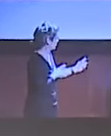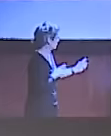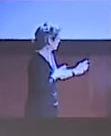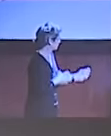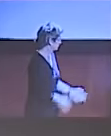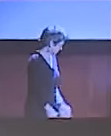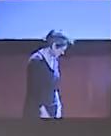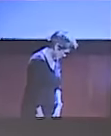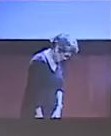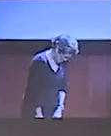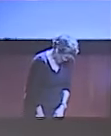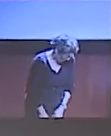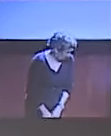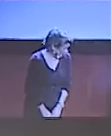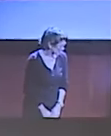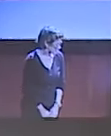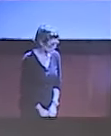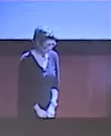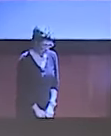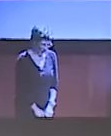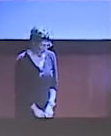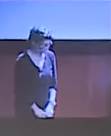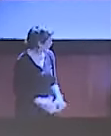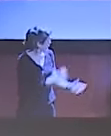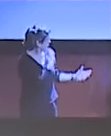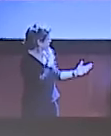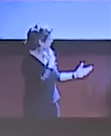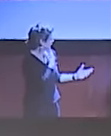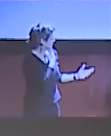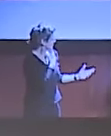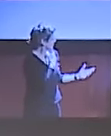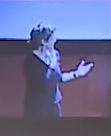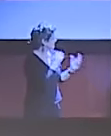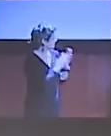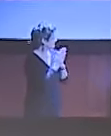vous avez besoin qu'il soit en fait, s'il était là, par exemple, ce serait plus facile.